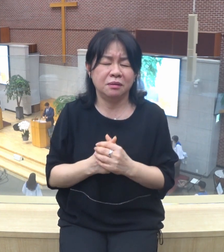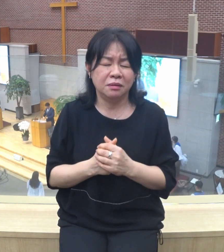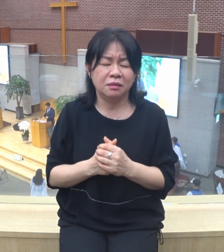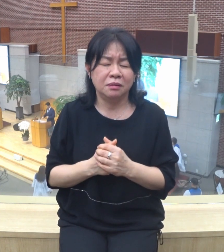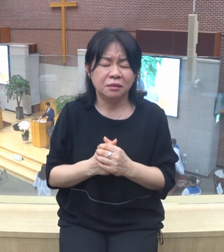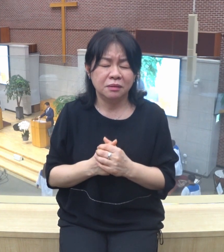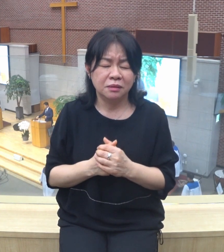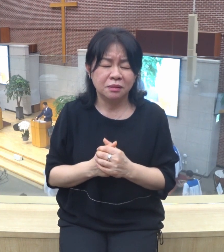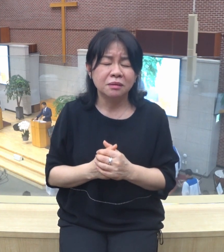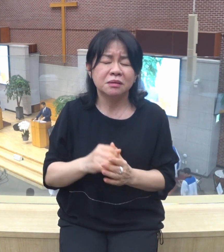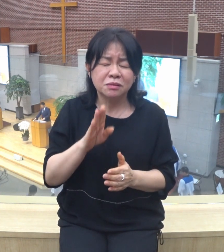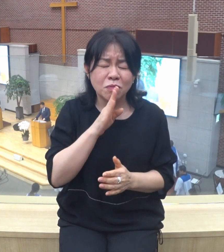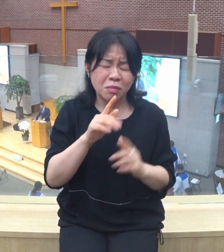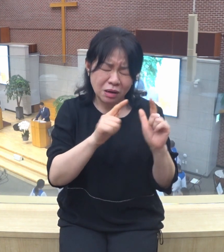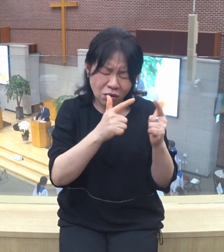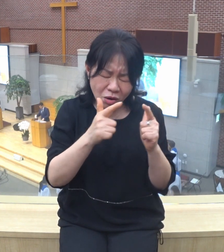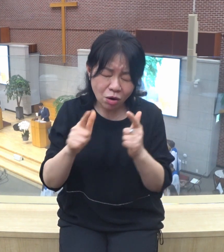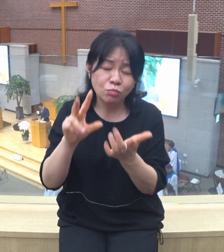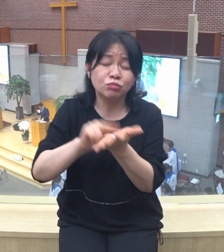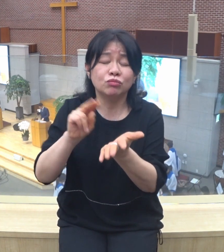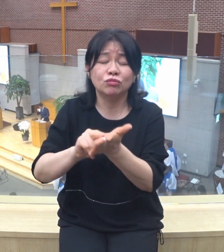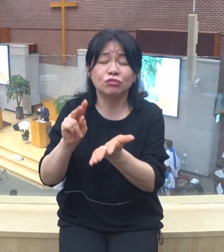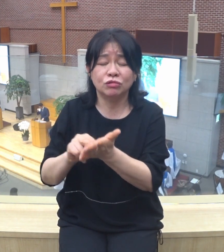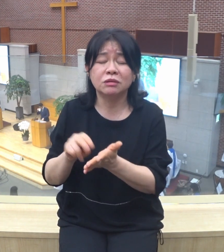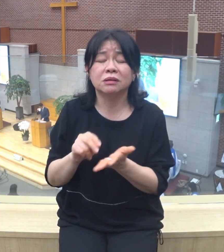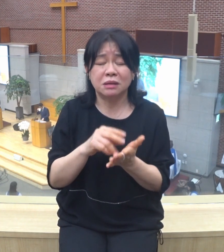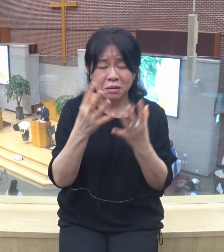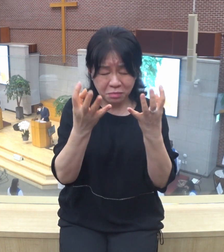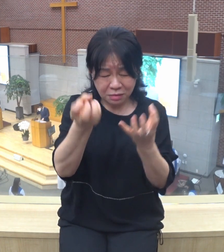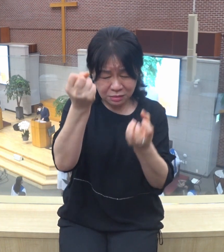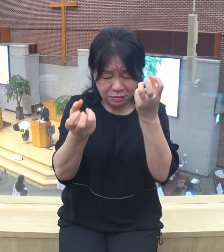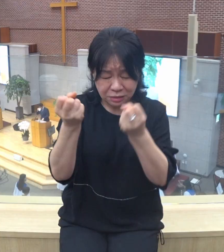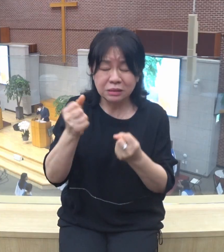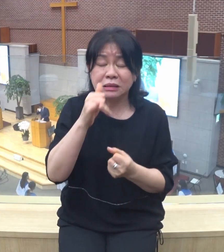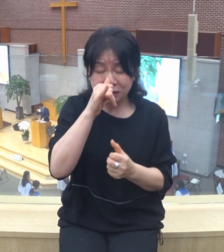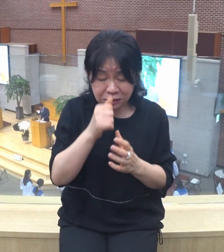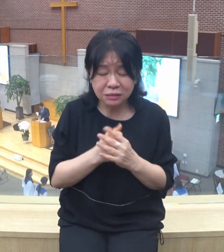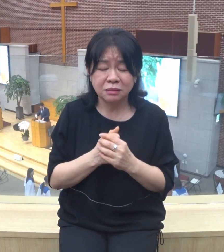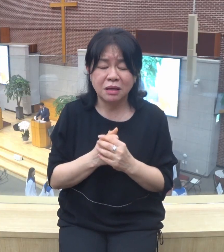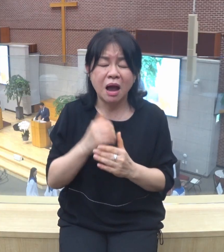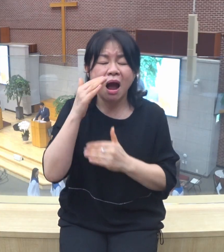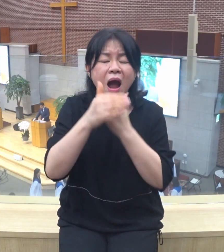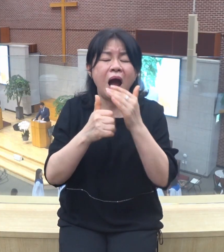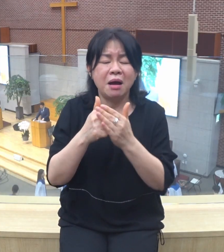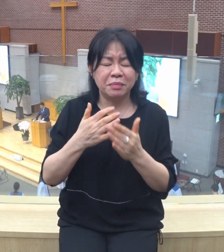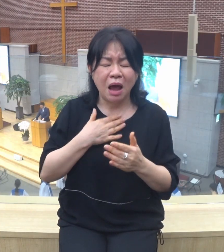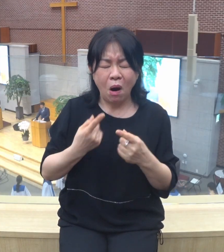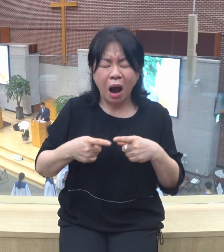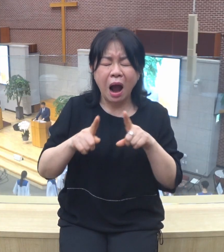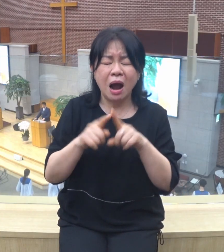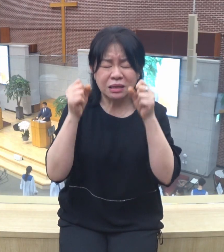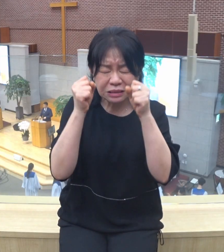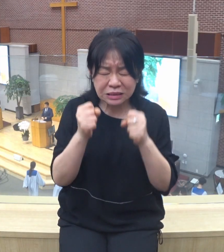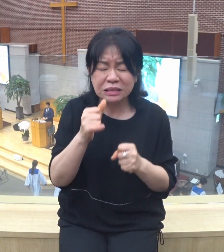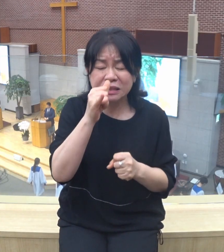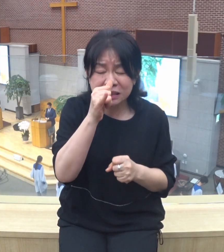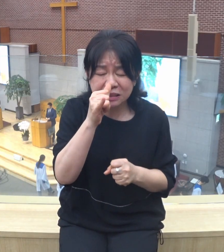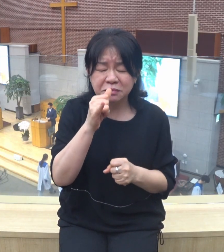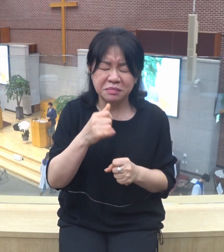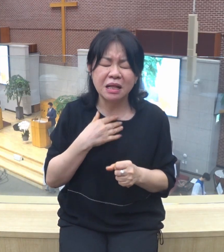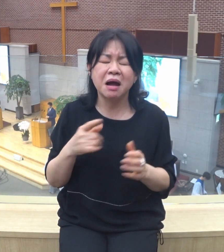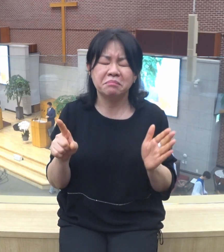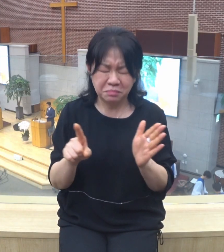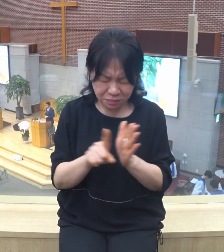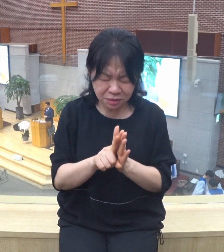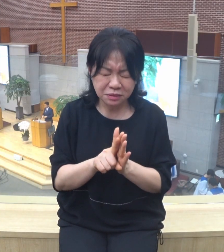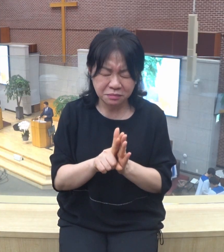불 같은 문제들이 있습니다. 주님께서 저와 함께 계심을 믿습니다. 제가 이 길을 주의